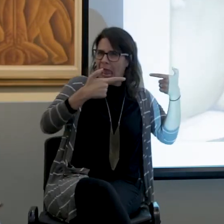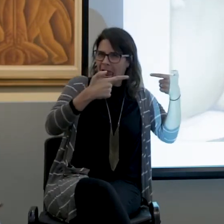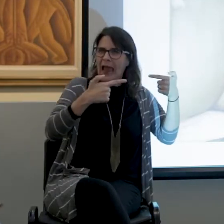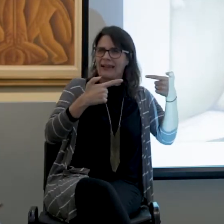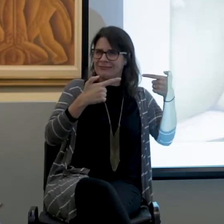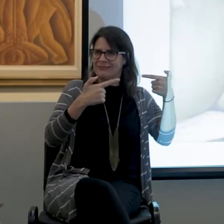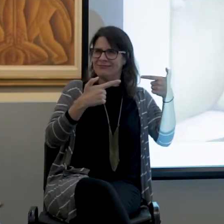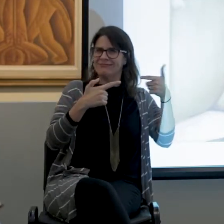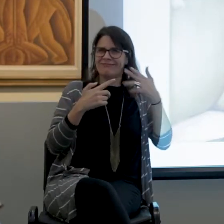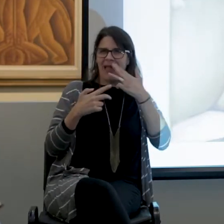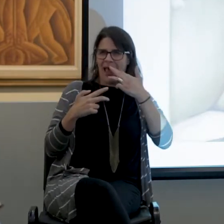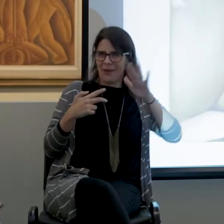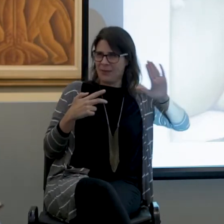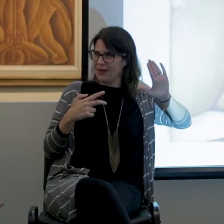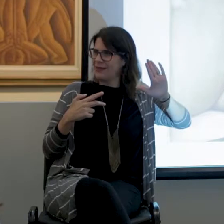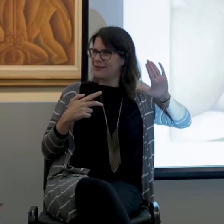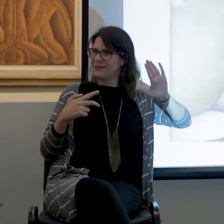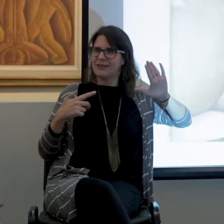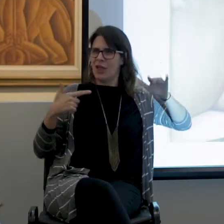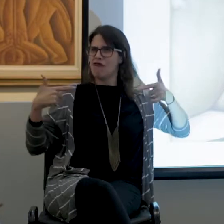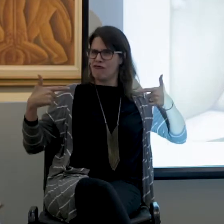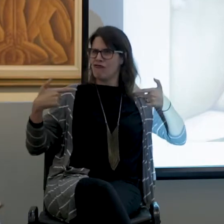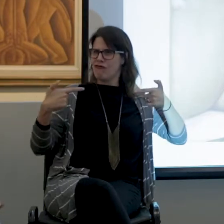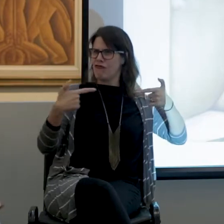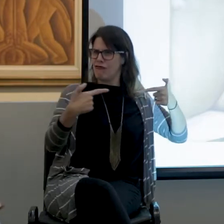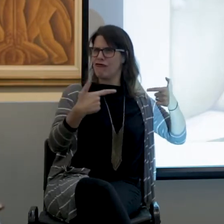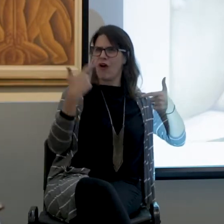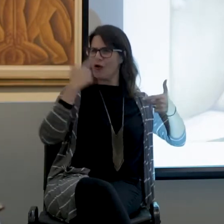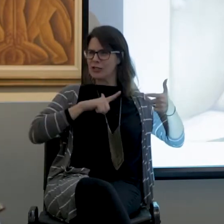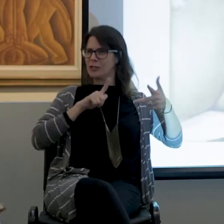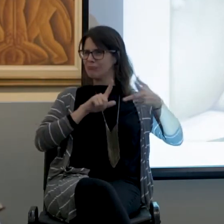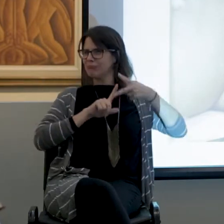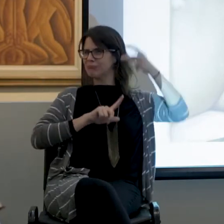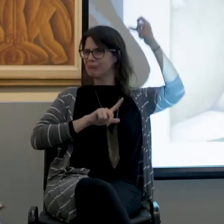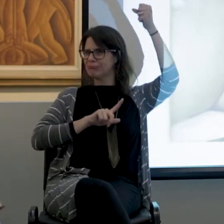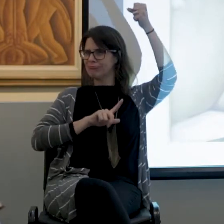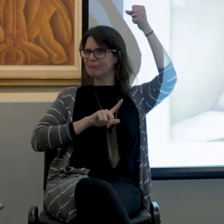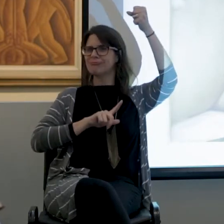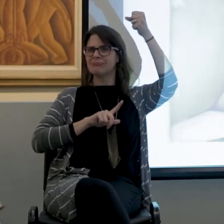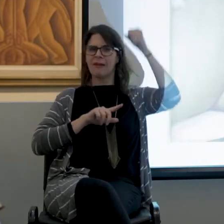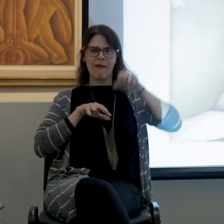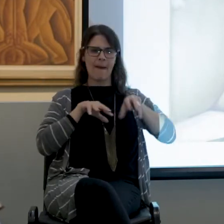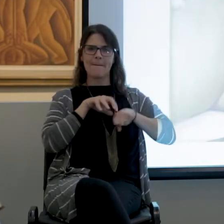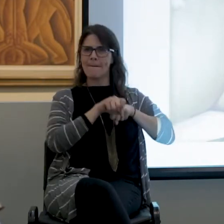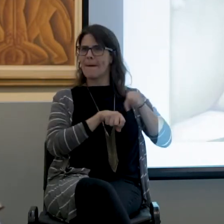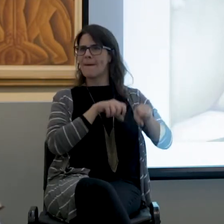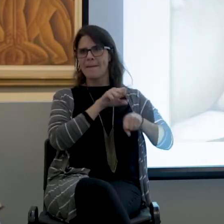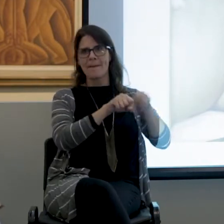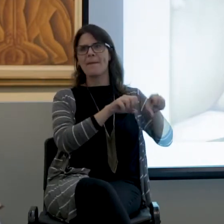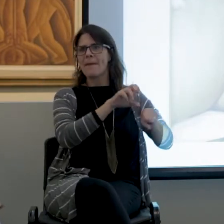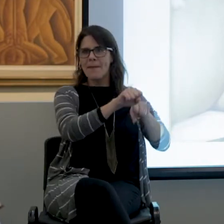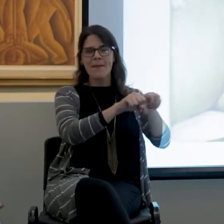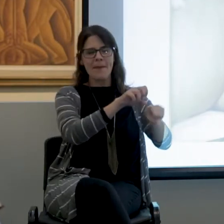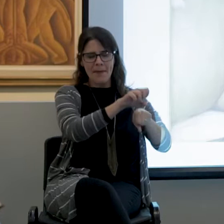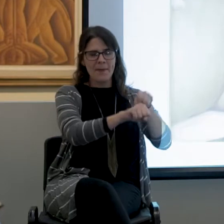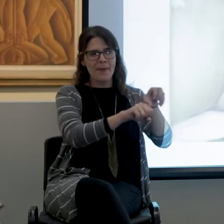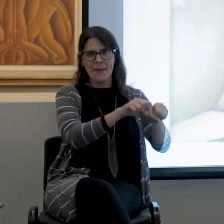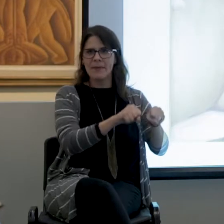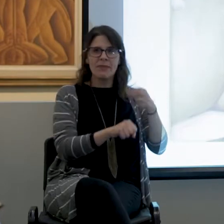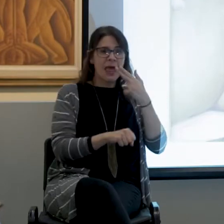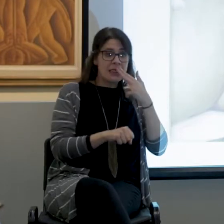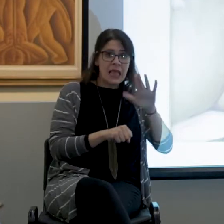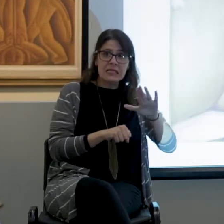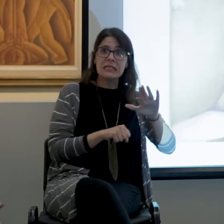na guerra, né, pondo fim na guerra, foram os russos que ganharam a guerra, vieram tomando, né, todos os territórios nazistas que os